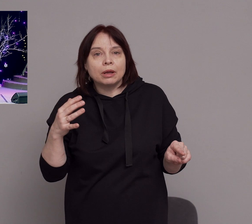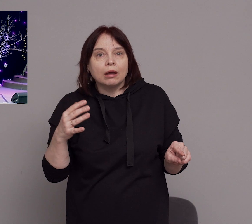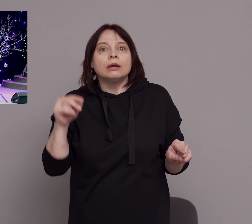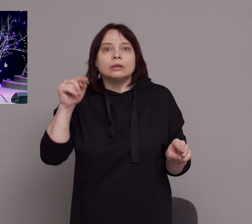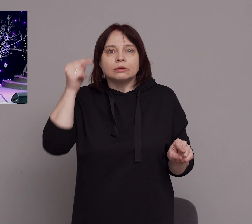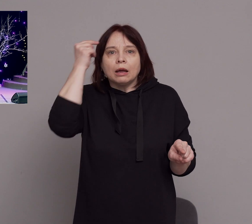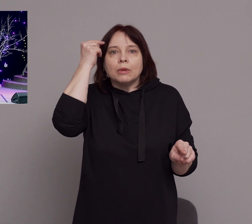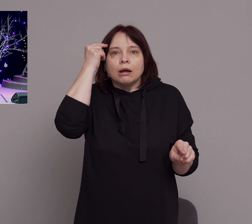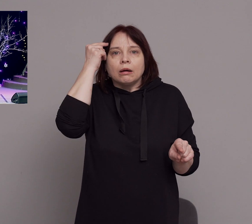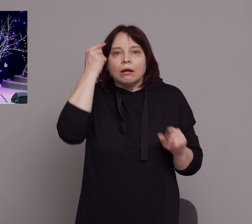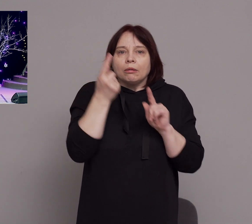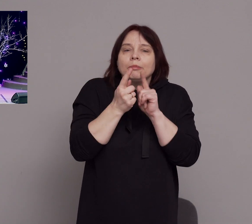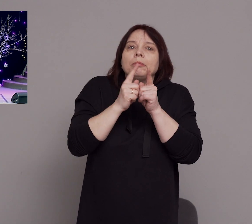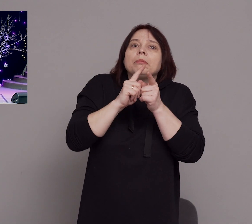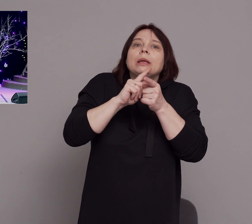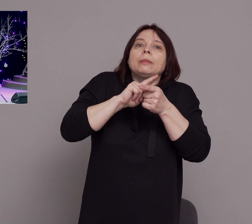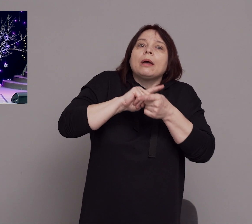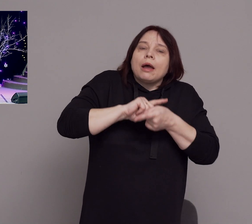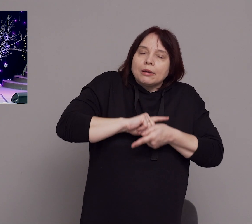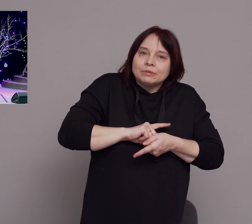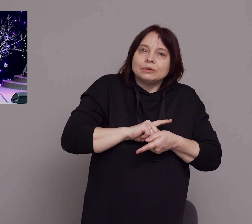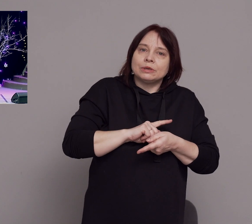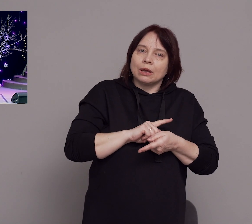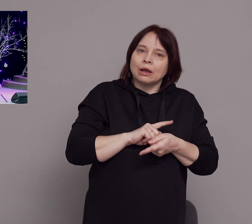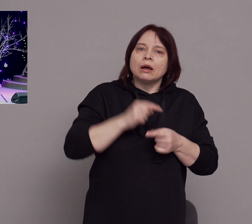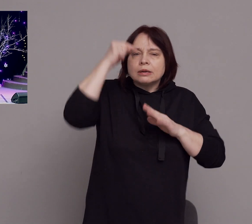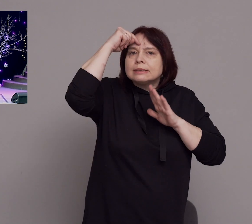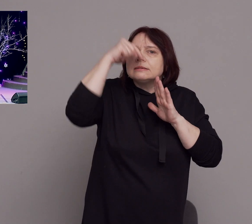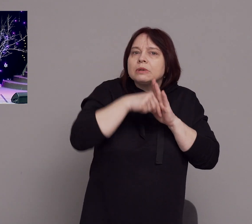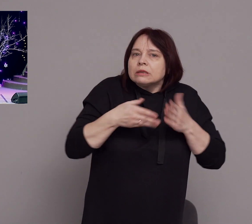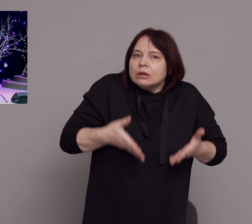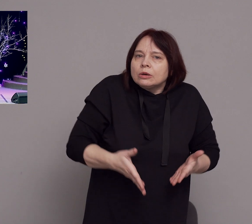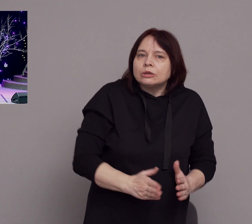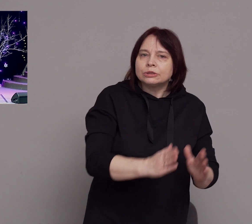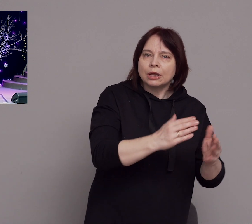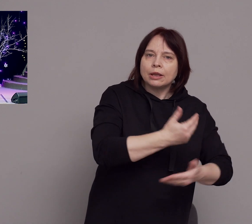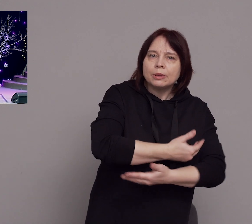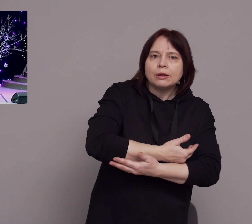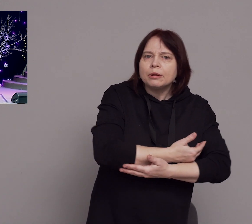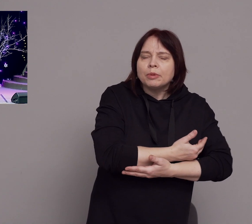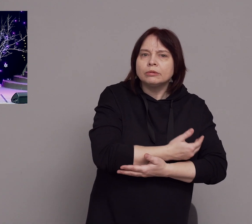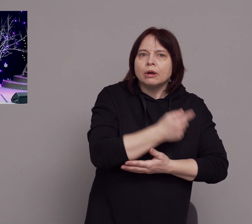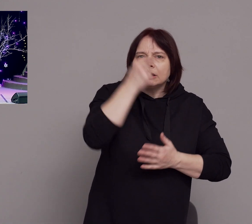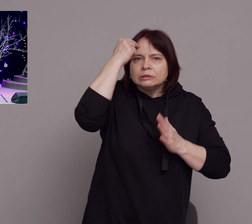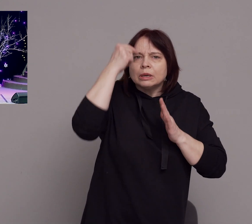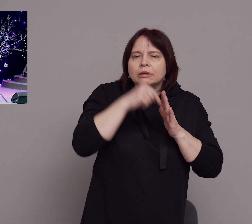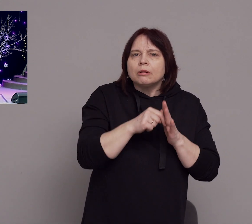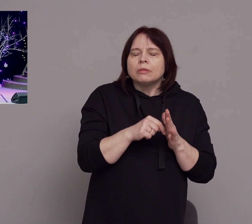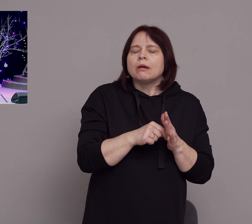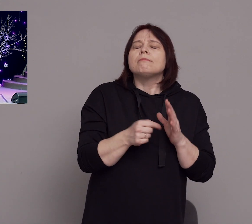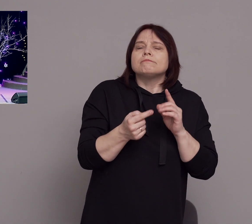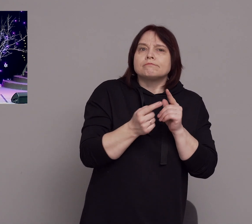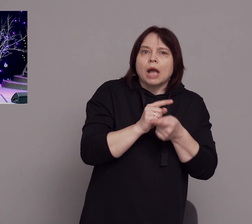Рождество меняется. И Рождество обретает для нас совершенно другое значение. И я верю, что этот отрывок из послания к